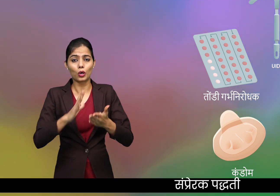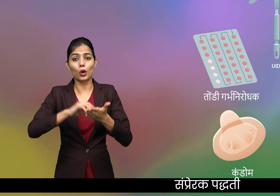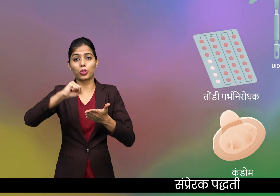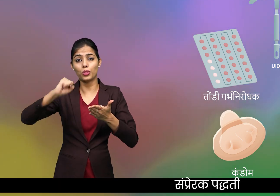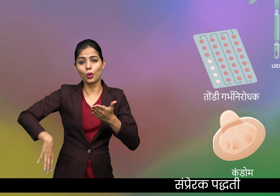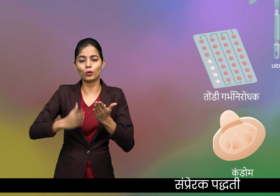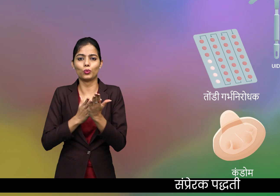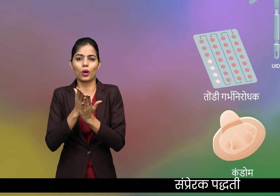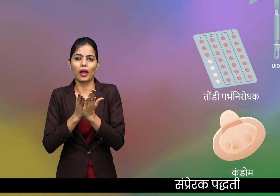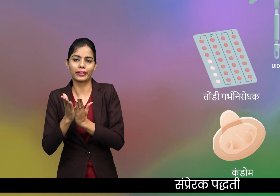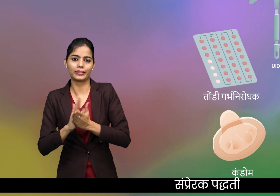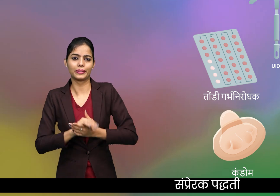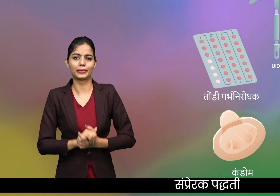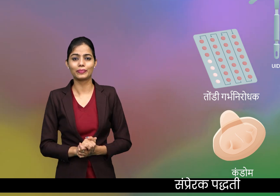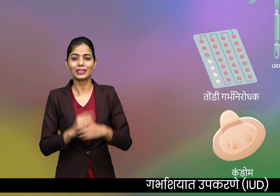संप्रेरक पद्धती,